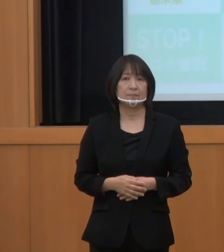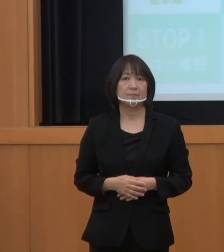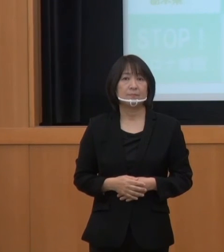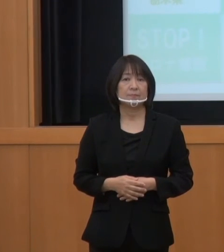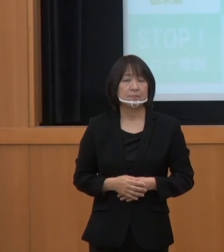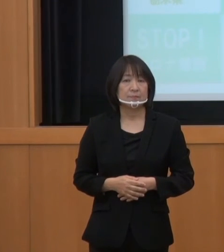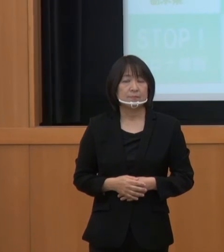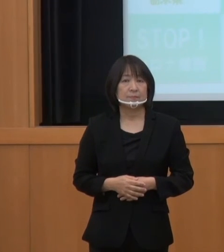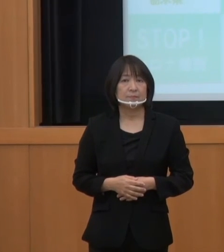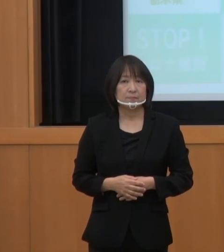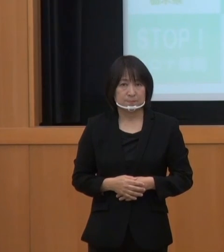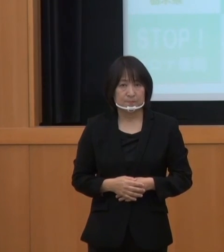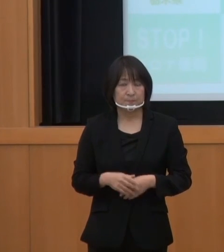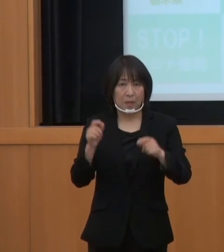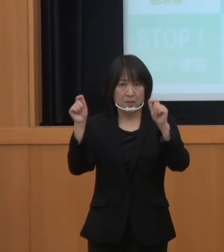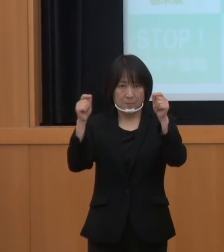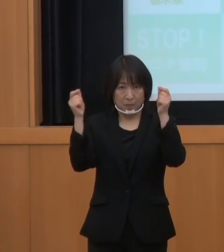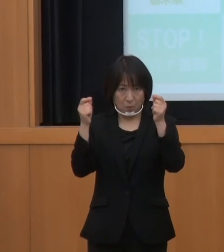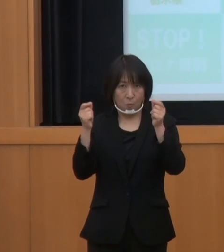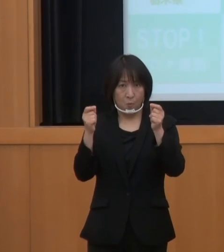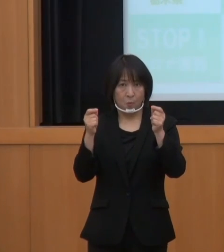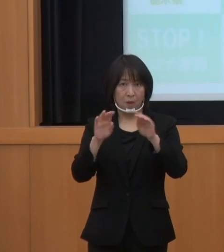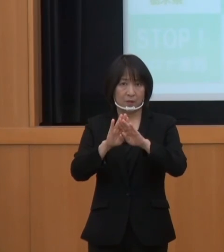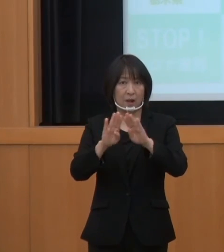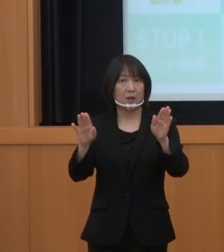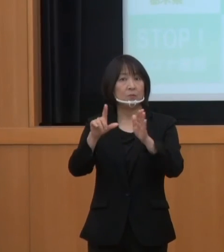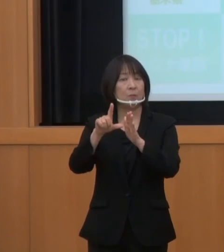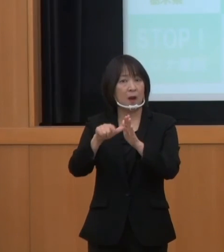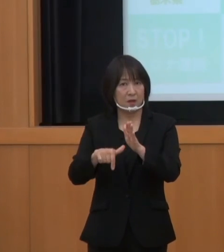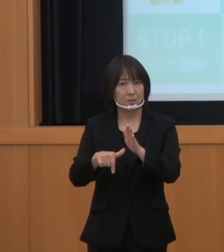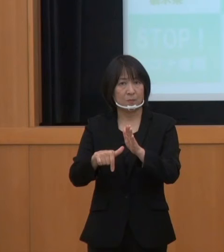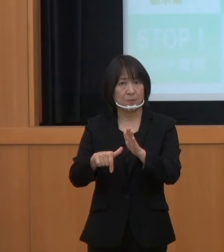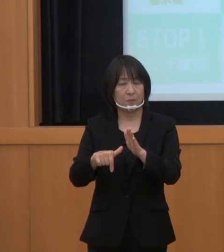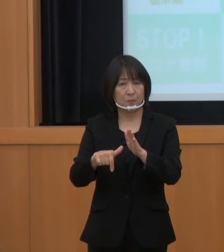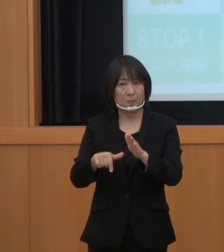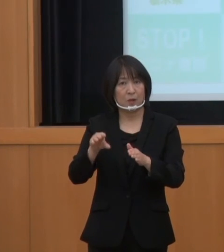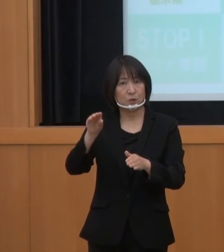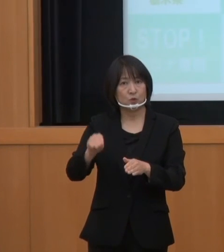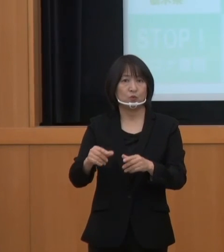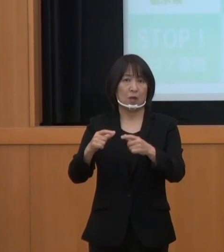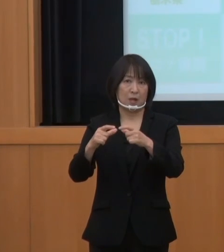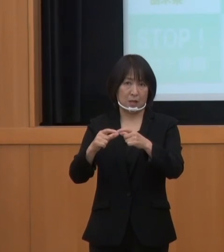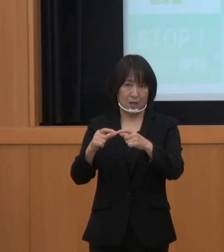ああいうイベントがあった場合には紛失した際に、